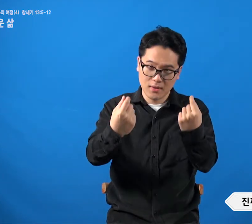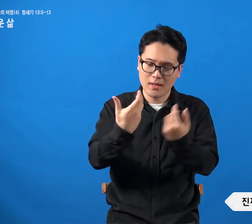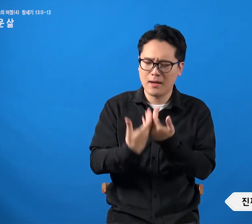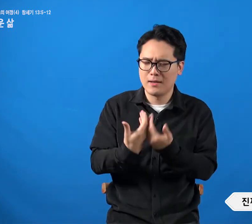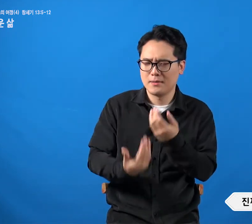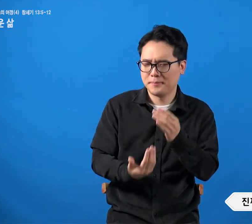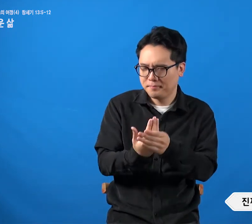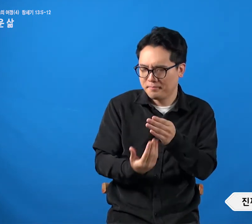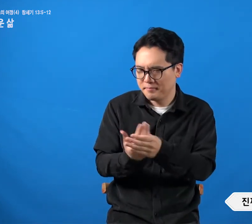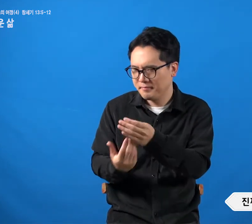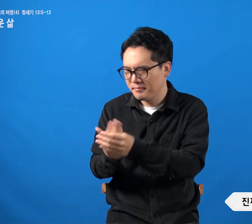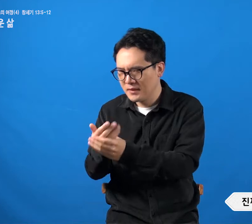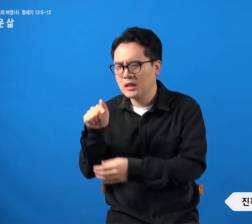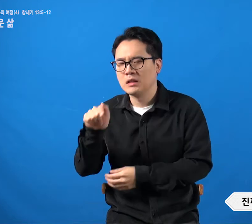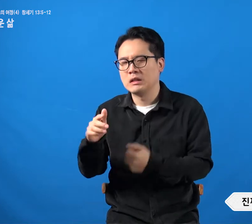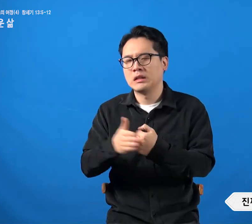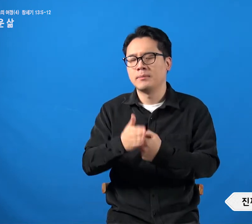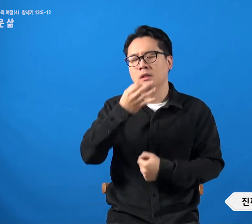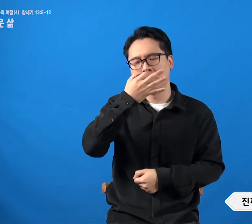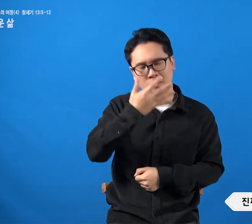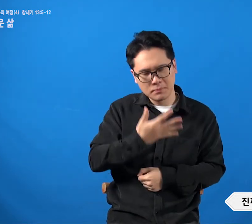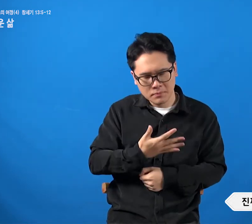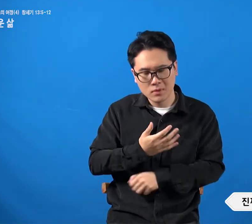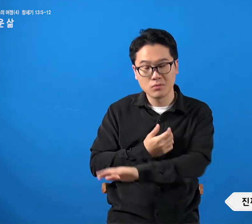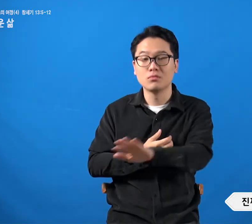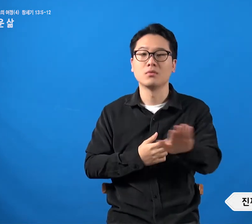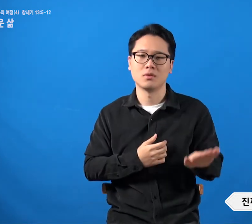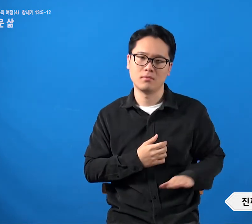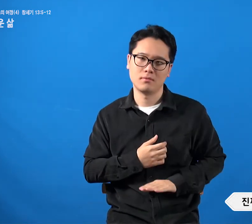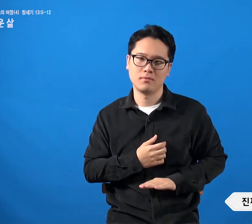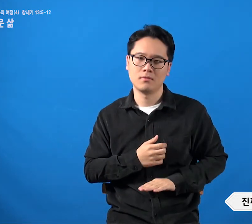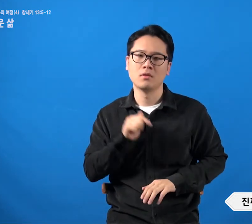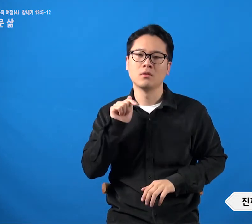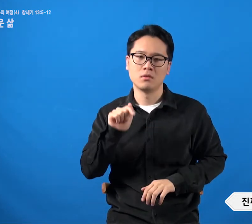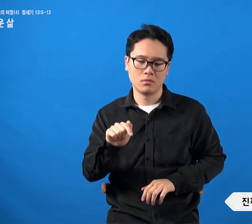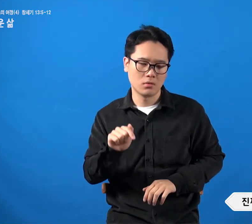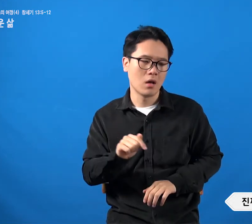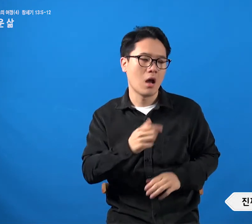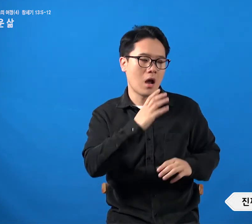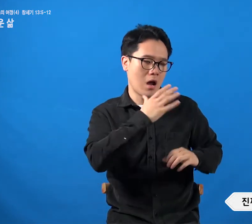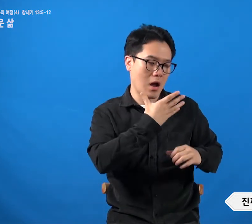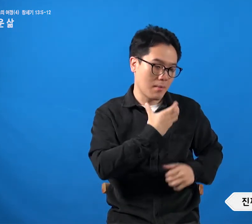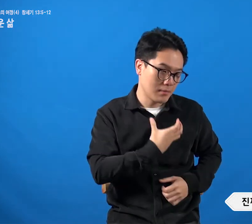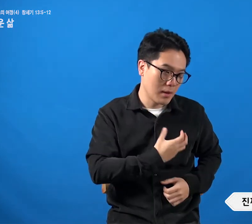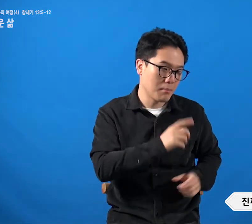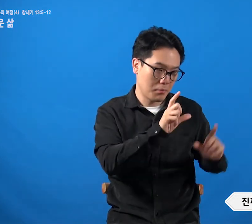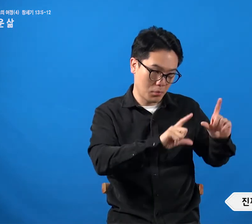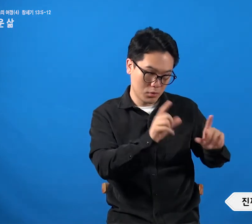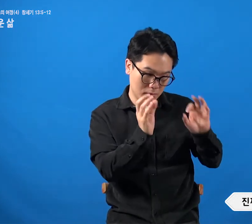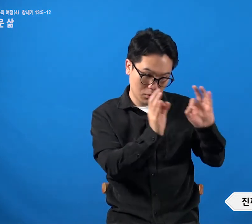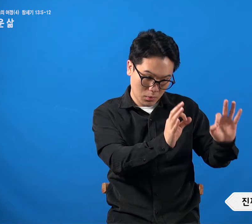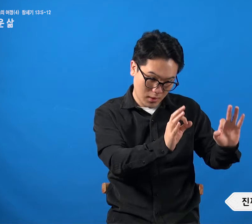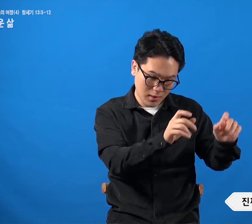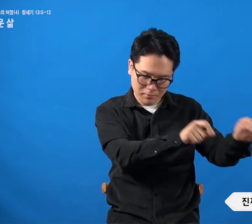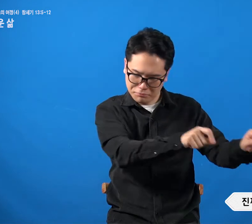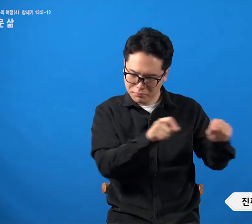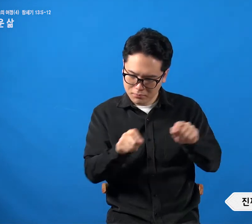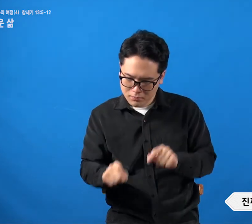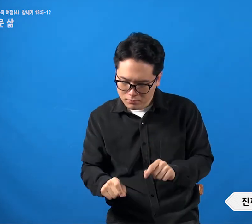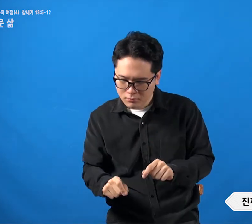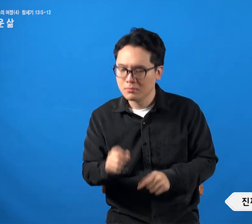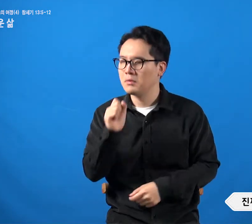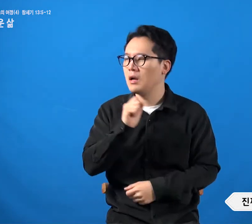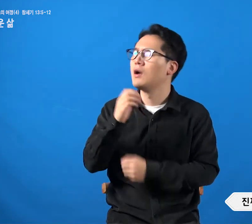있는 우리를 향해 믿음의 여정의 지혜로운 아브라함의 모습을 통해 우리는 하나님의